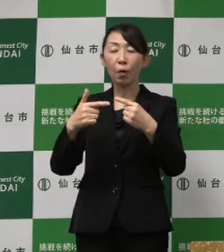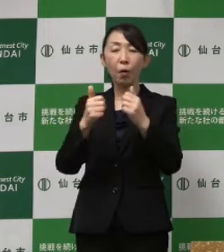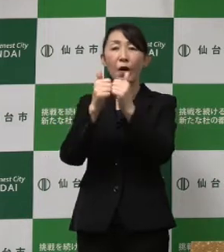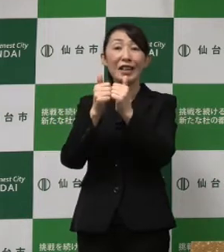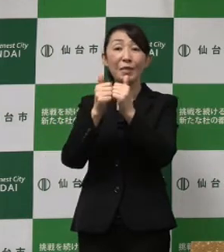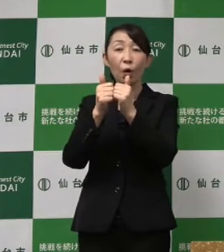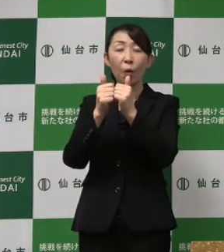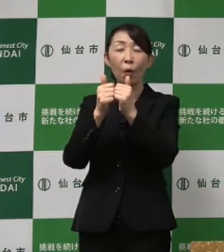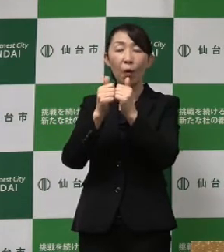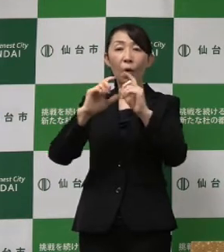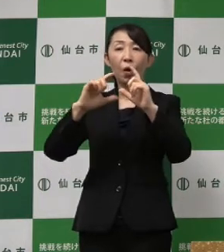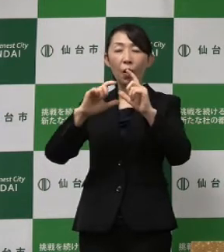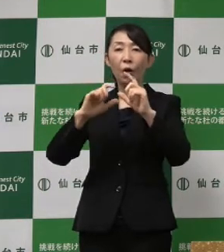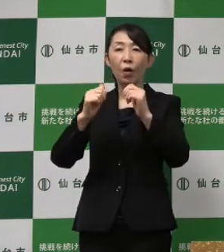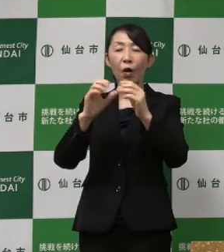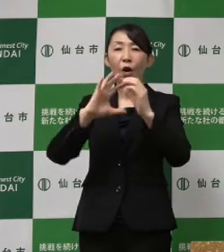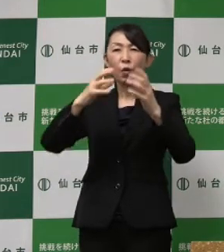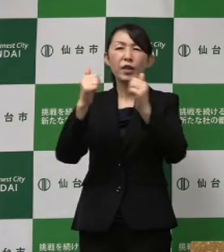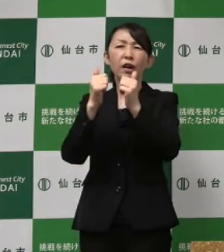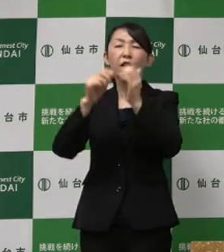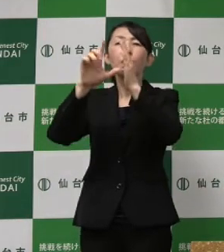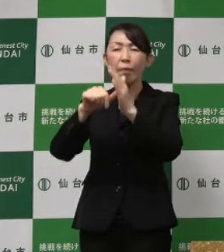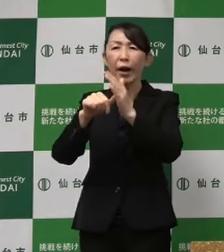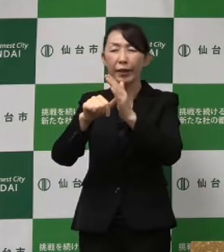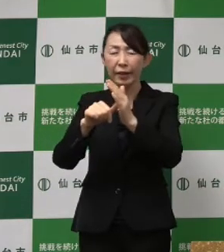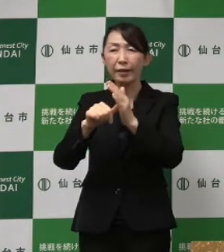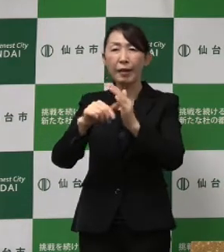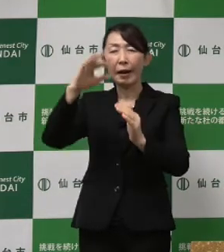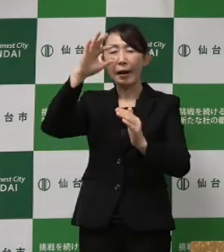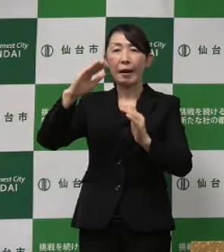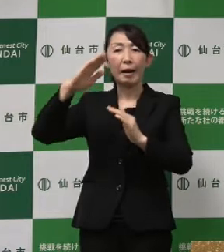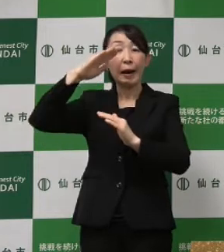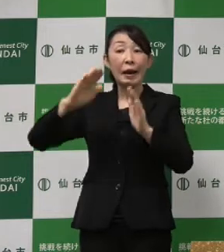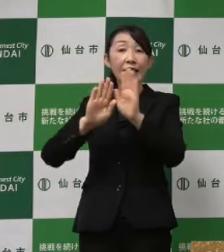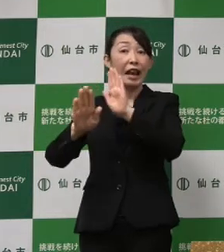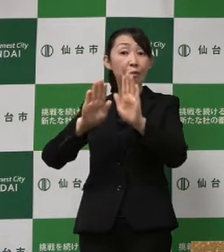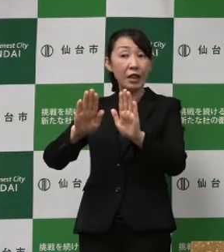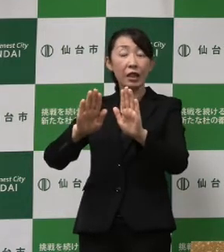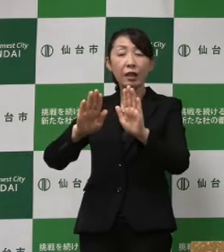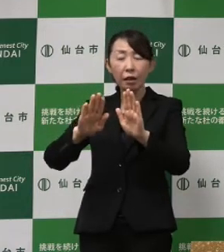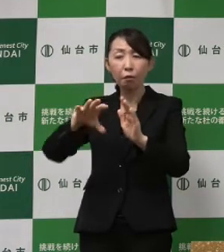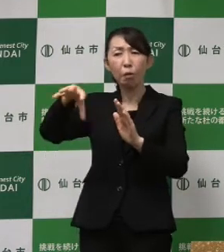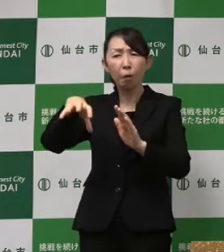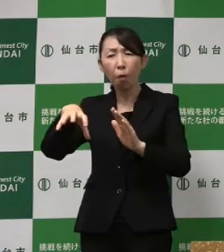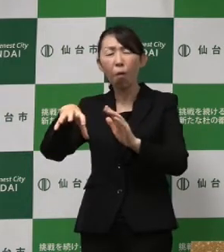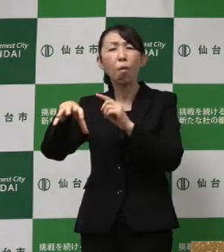点がいつも課題になるかと思います。仙台市の利点というか、どういったところで警備がうまくでき